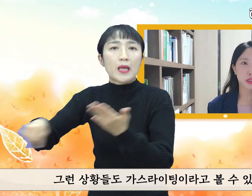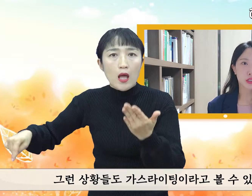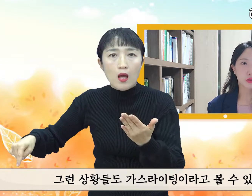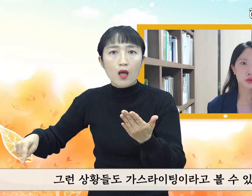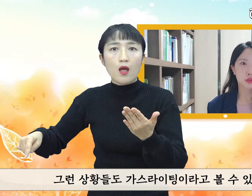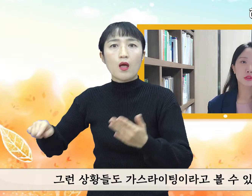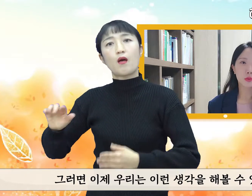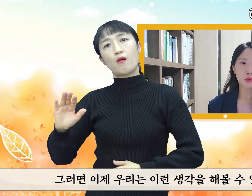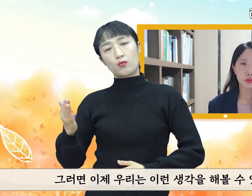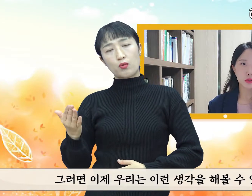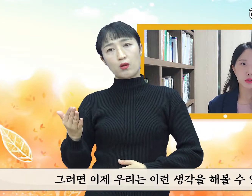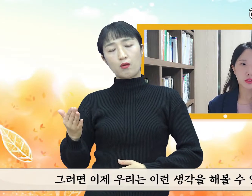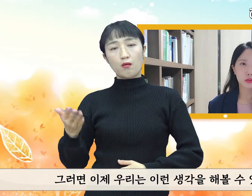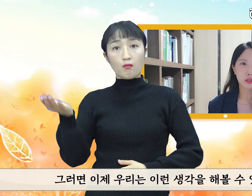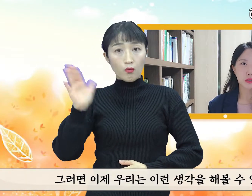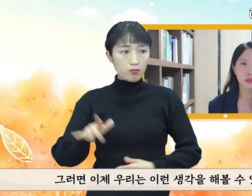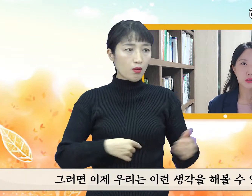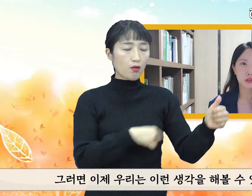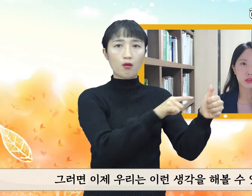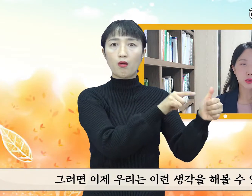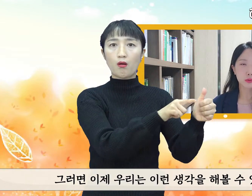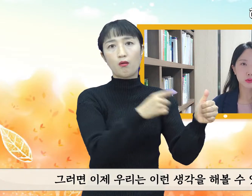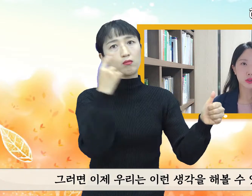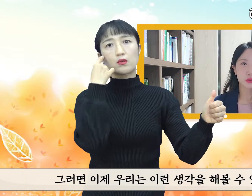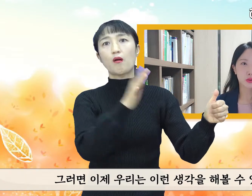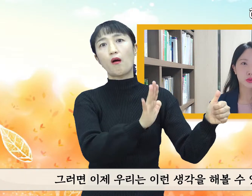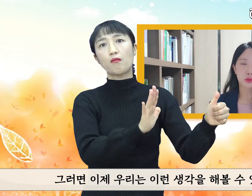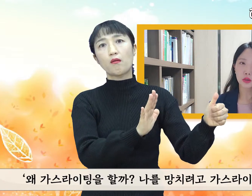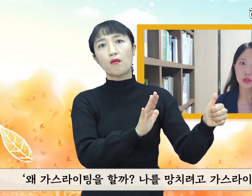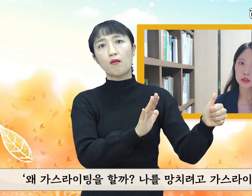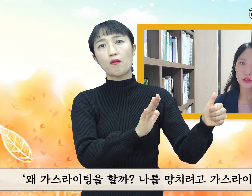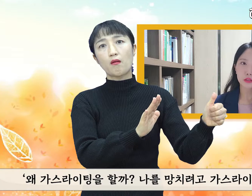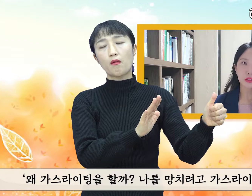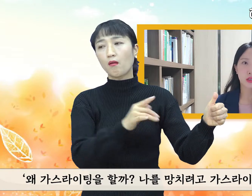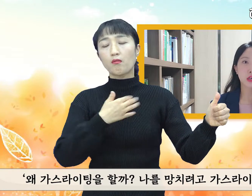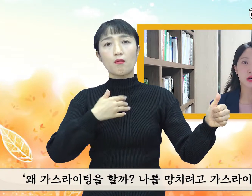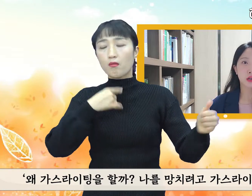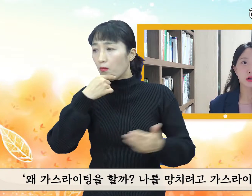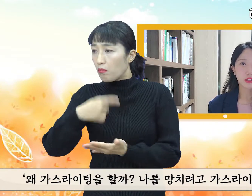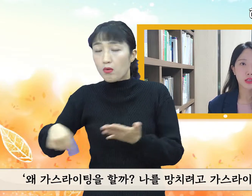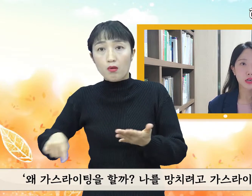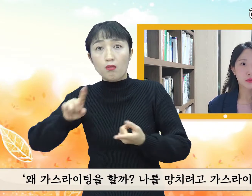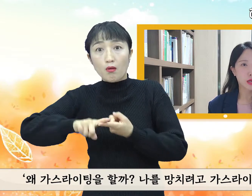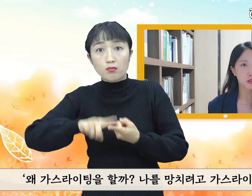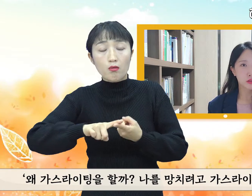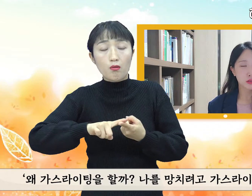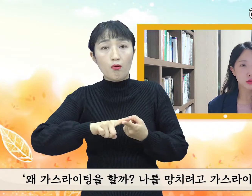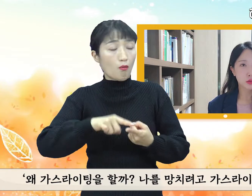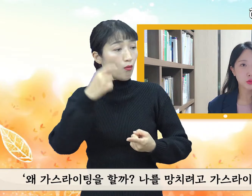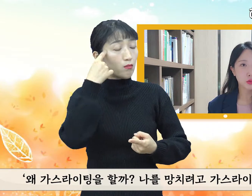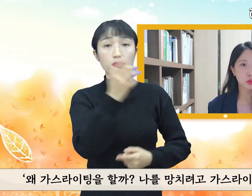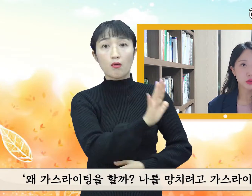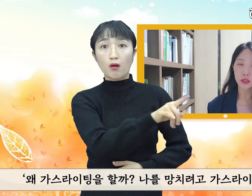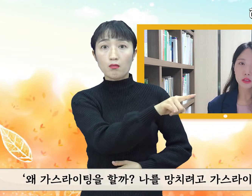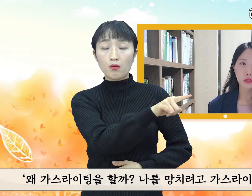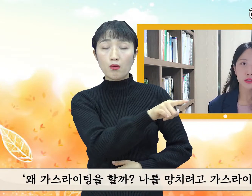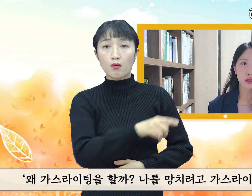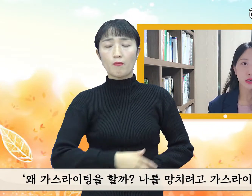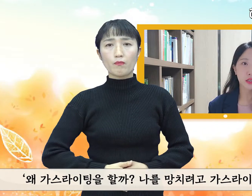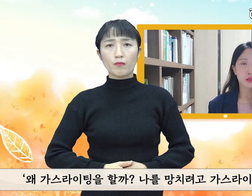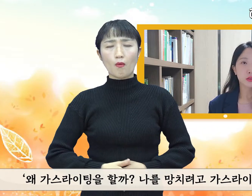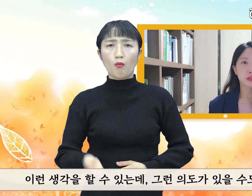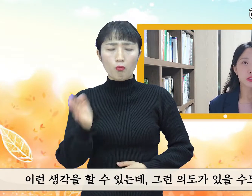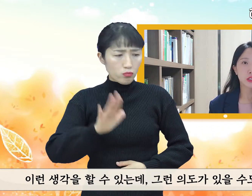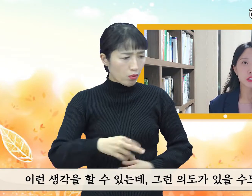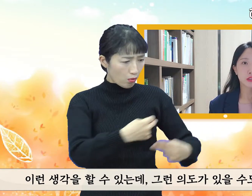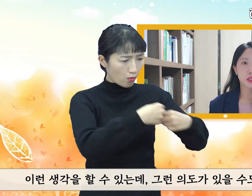볼 수가 있겠죠. 그러면 우리는 이제 이런 생각을 해볼 수가 있는 거죠. 왜 가스라이팅을 할까? 나를 망치려고 가스라이팅을